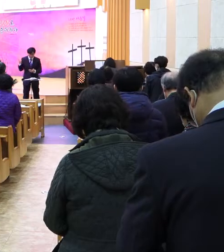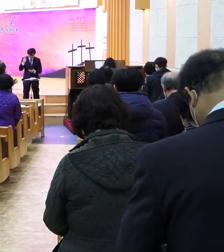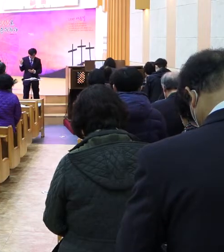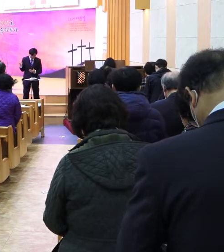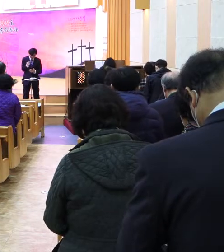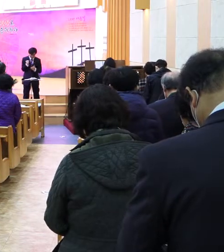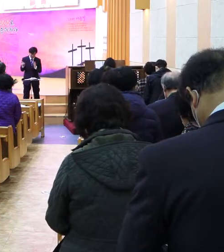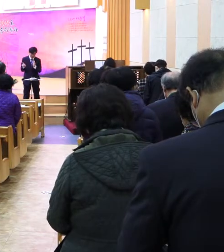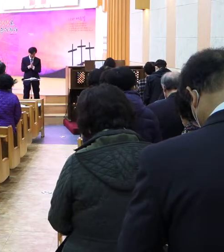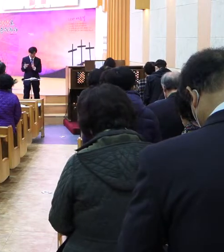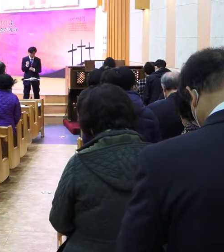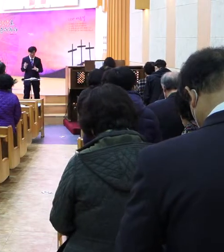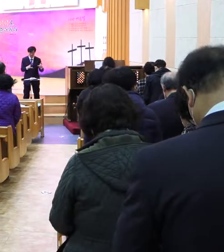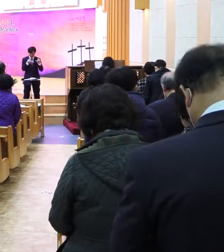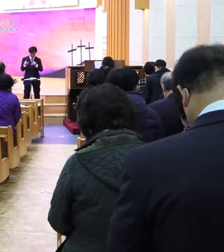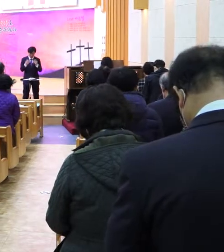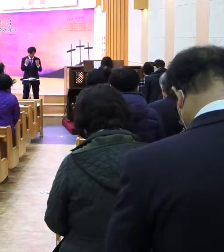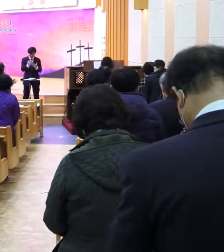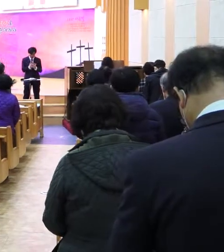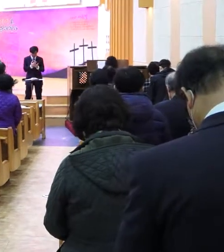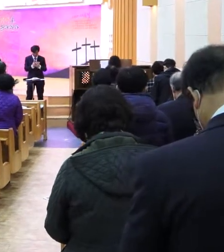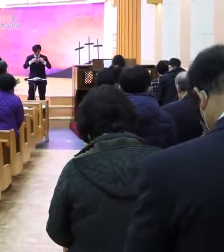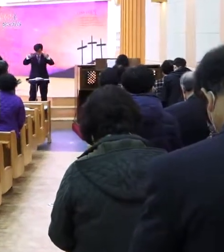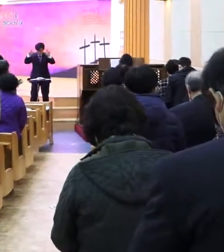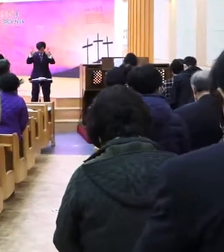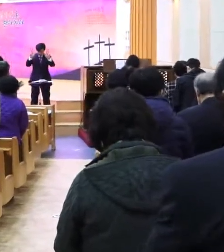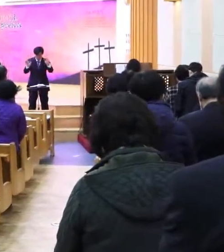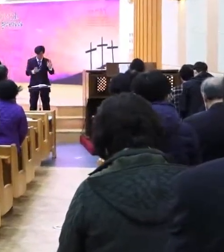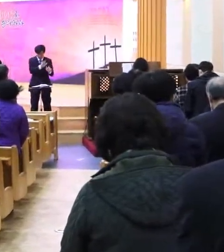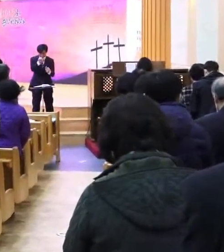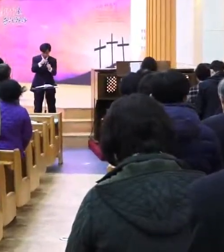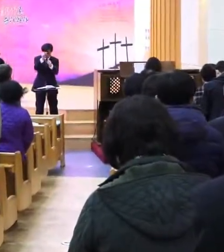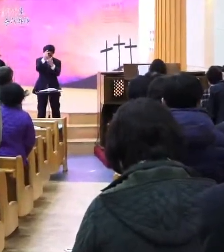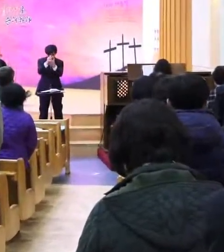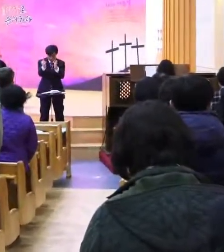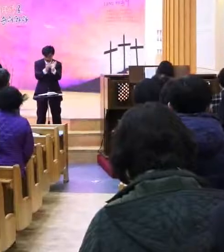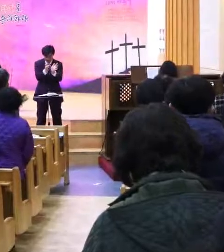주시옵소서. 이제는 우리 구주 예수